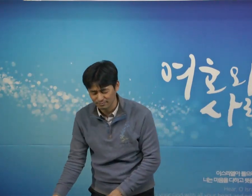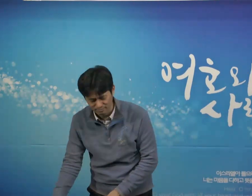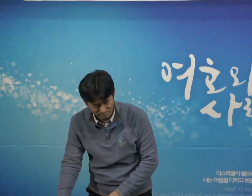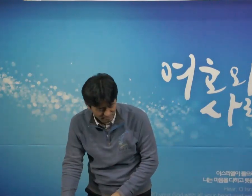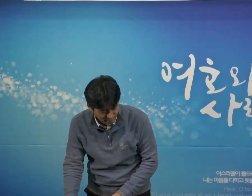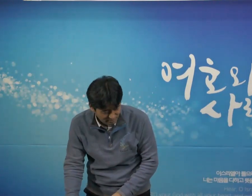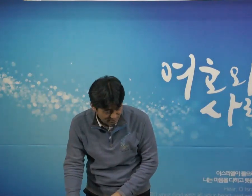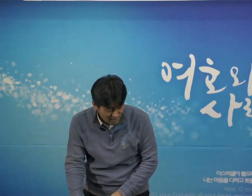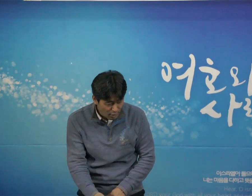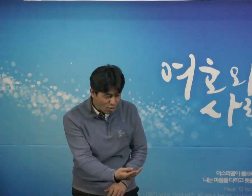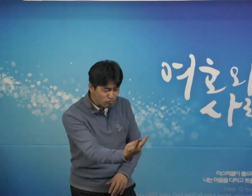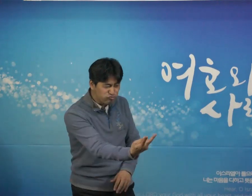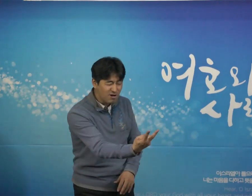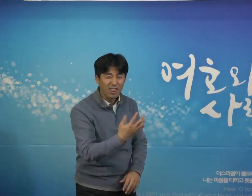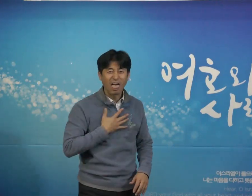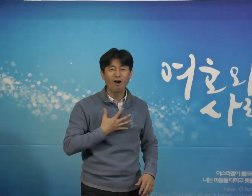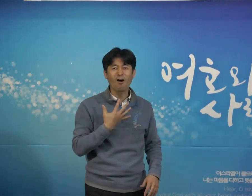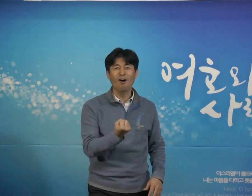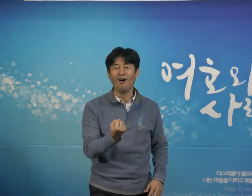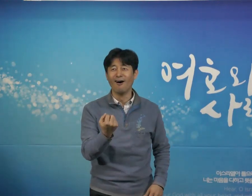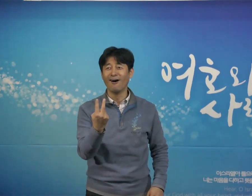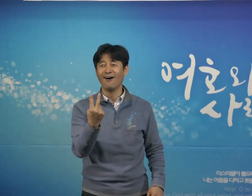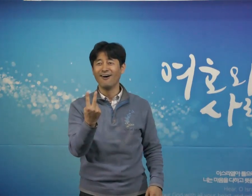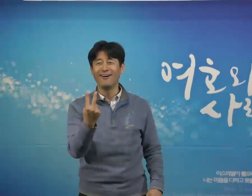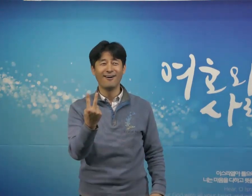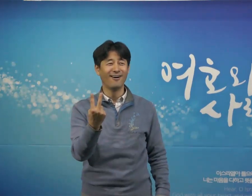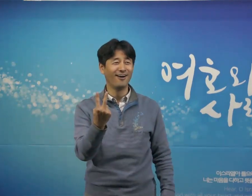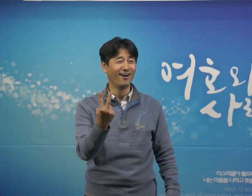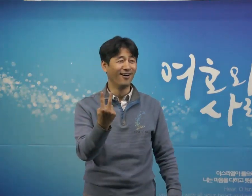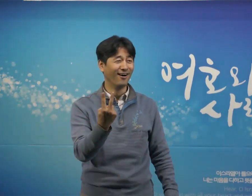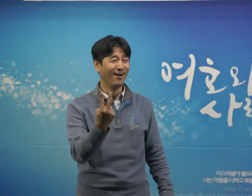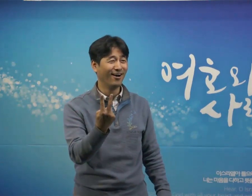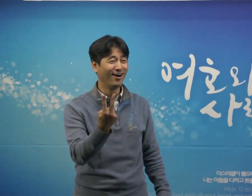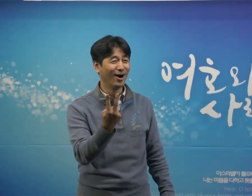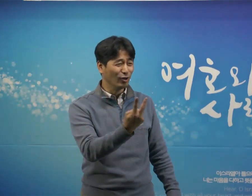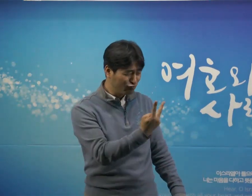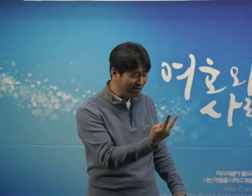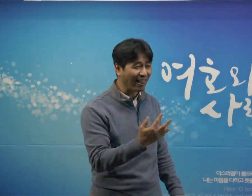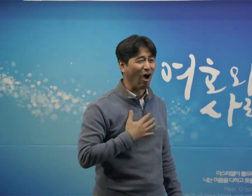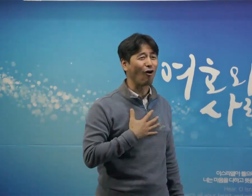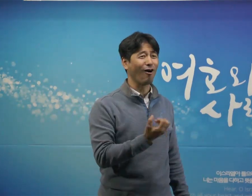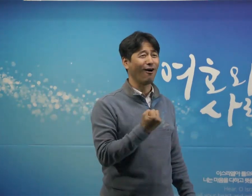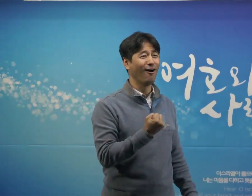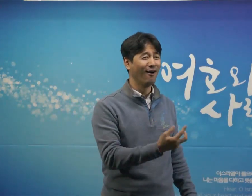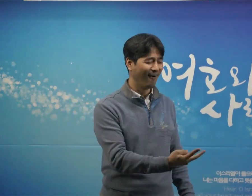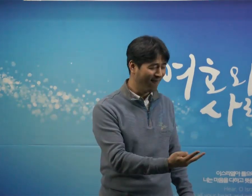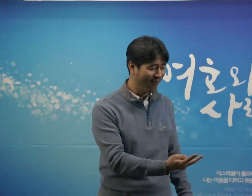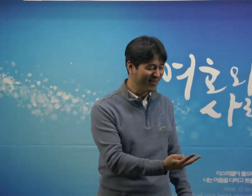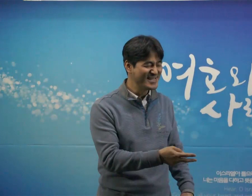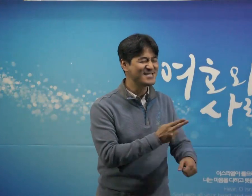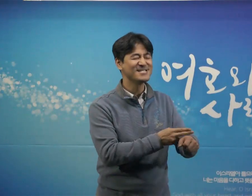밑에를 청소하고 있는데 2개 제 건데 거기에 있더라고요. 제